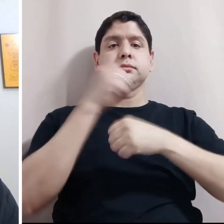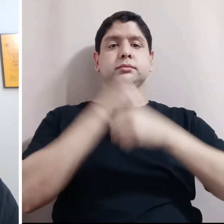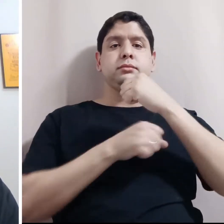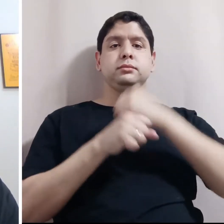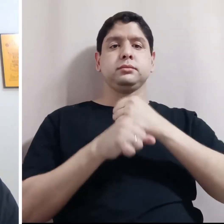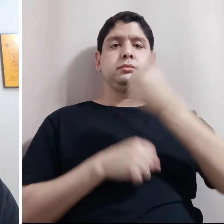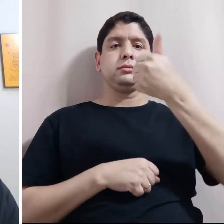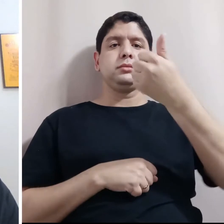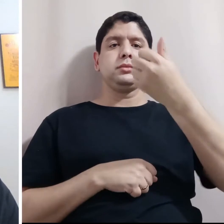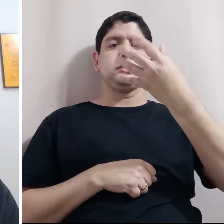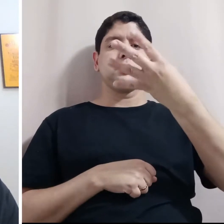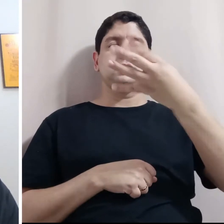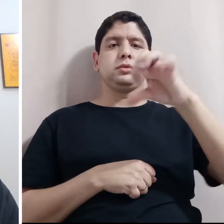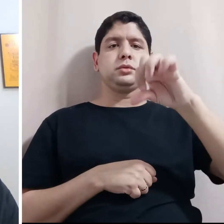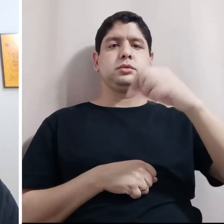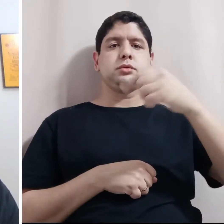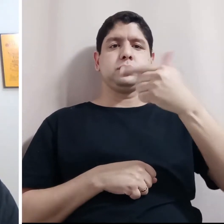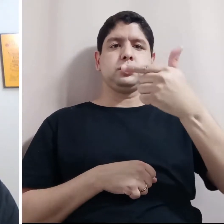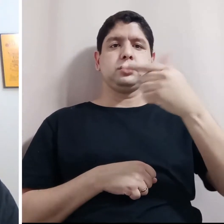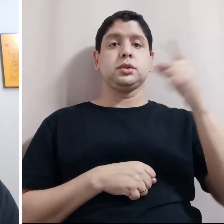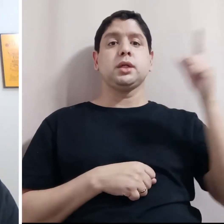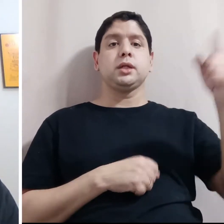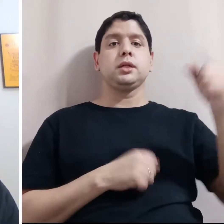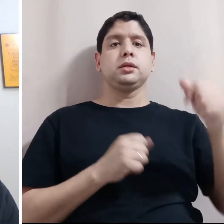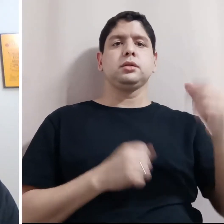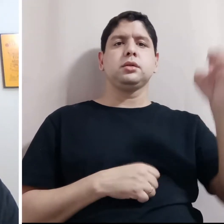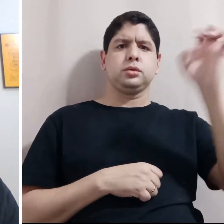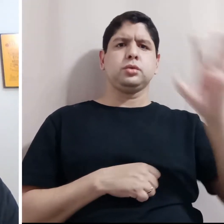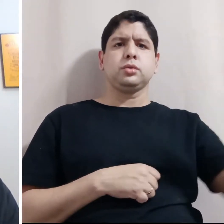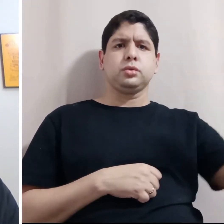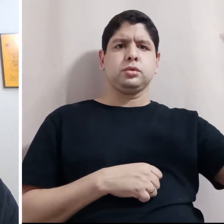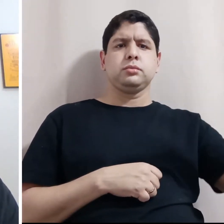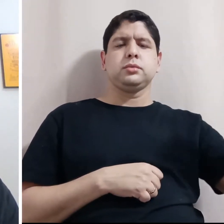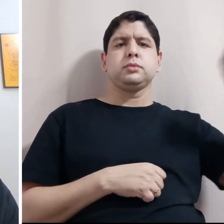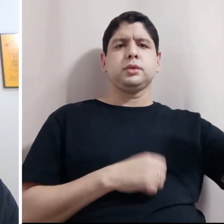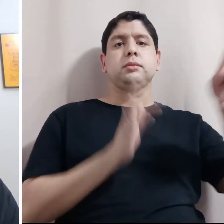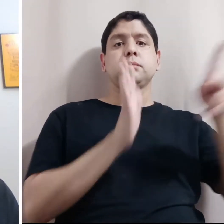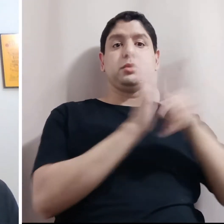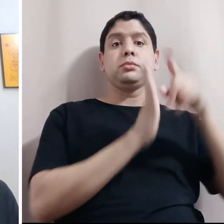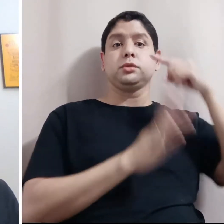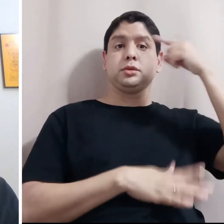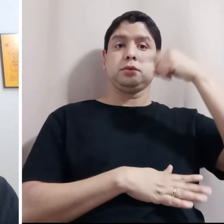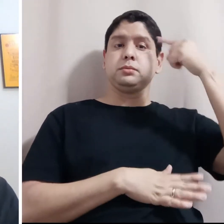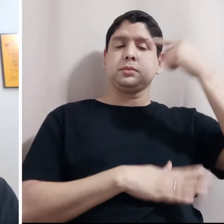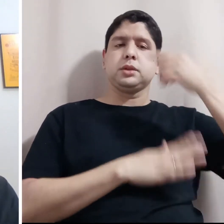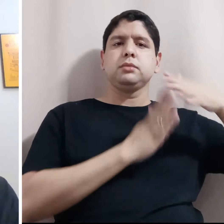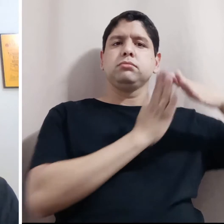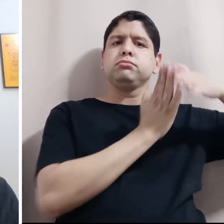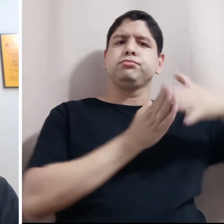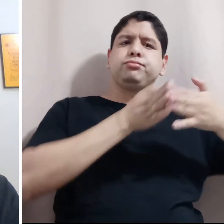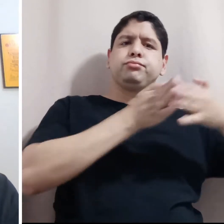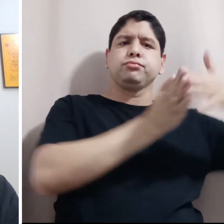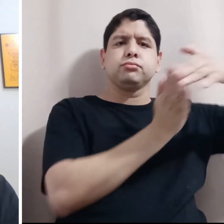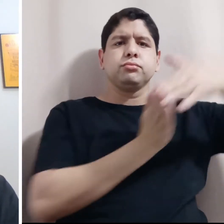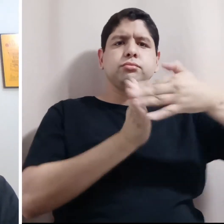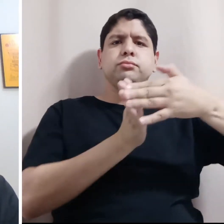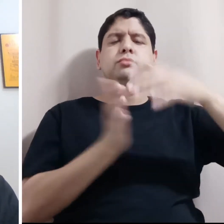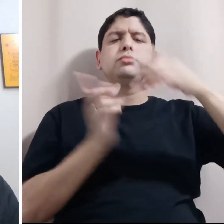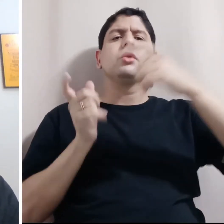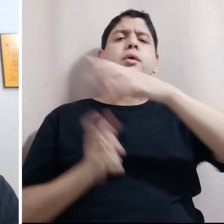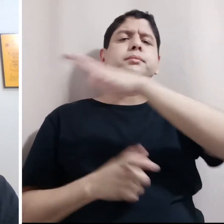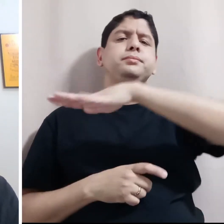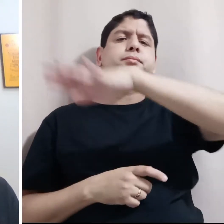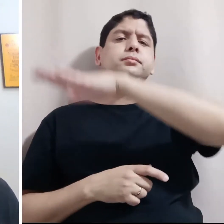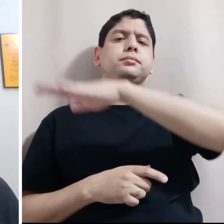em 1492, né, foi o primeiro europeu a comandar uma expedição que primeiro chegou ao